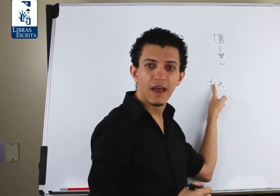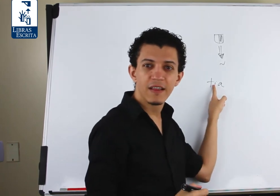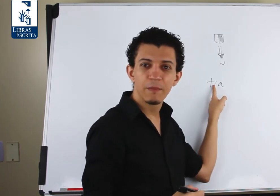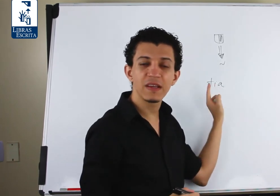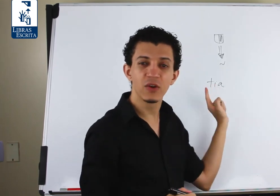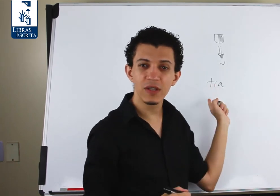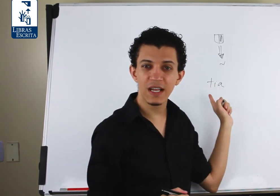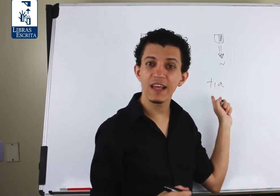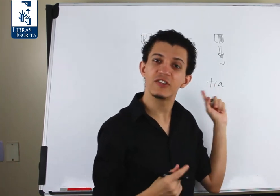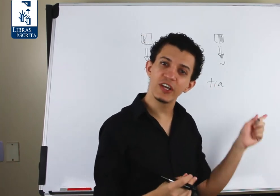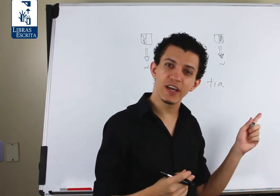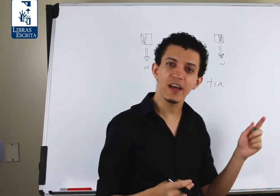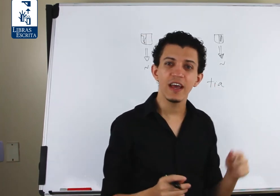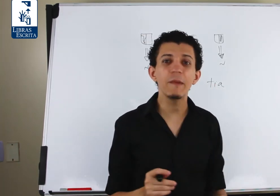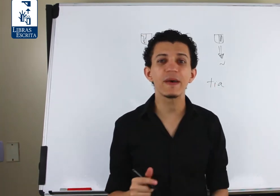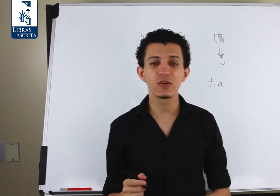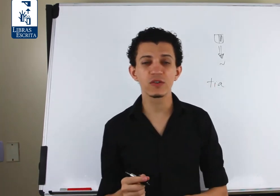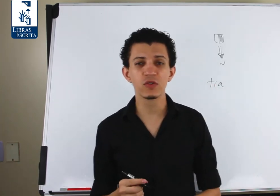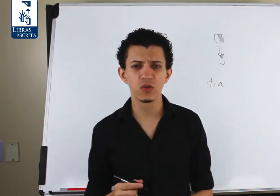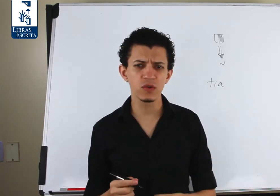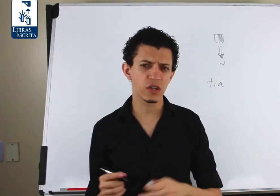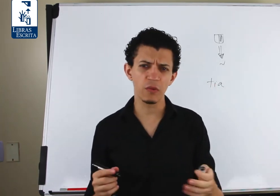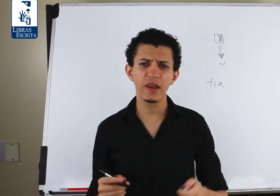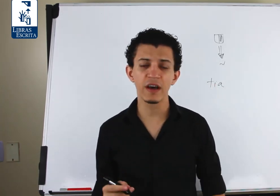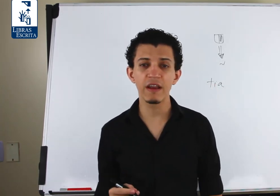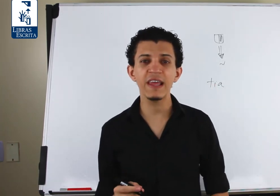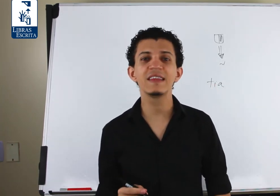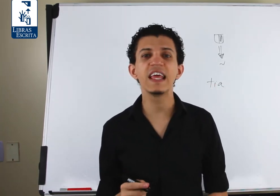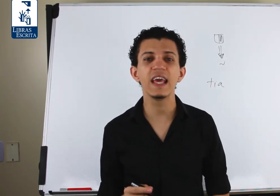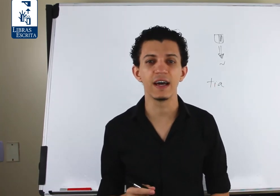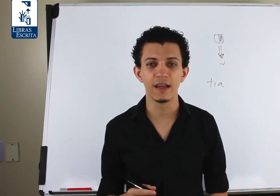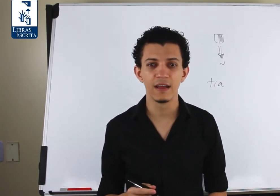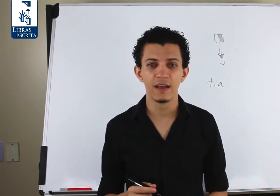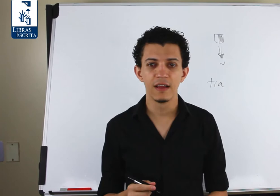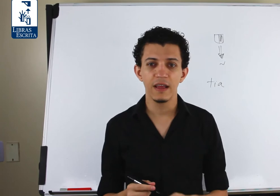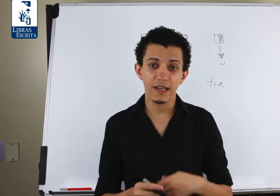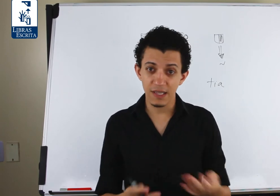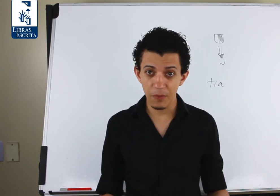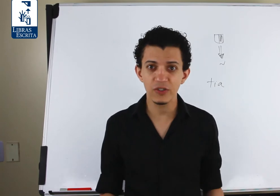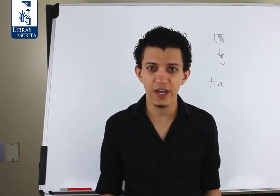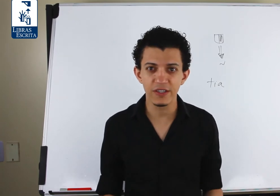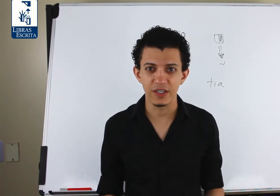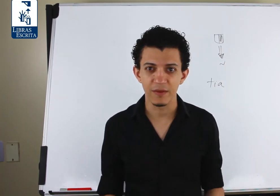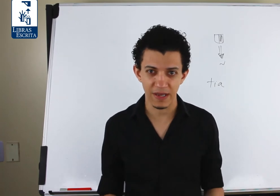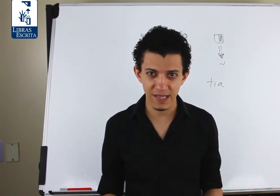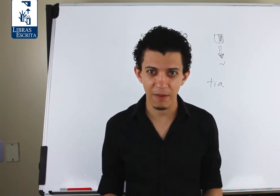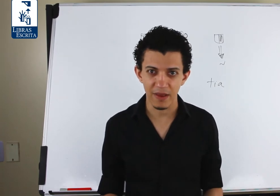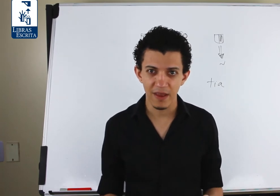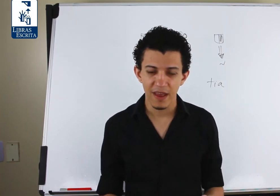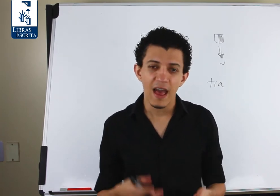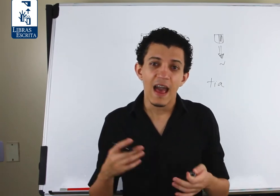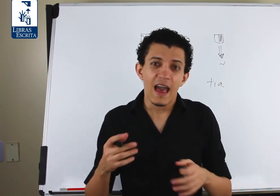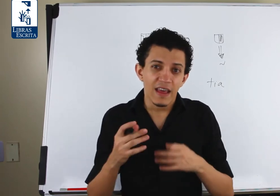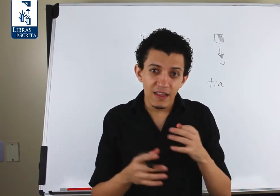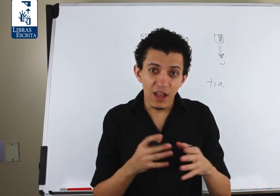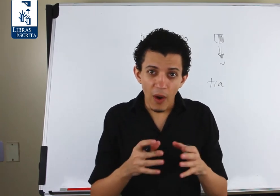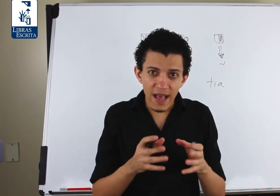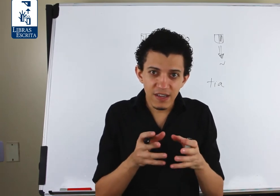tia, pessoas lêem tia e pessoas do sul, se eu não me engano, lêem tia. E assim por diante, percebe? Então, essa